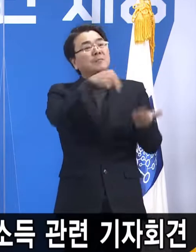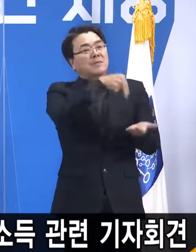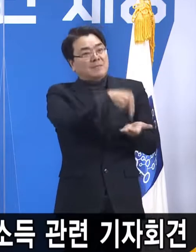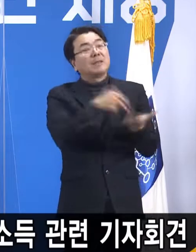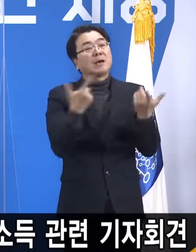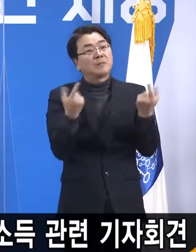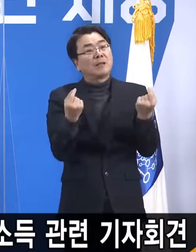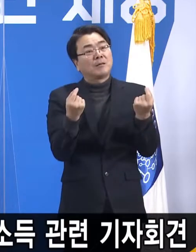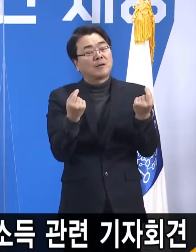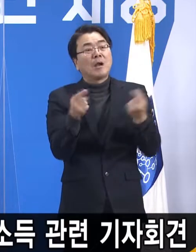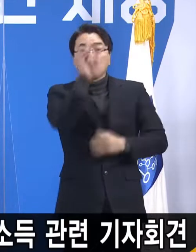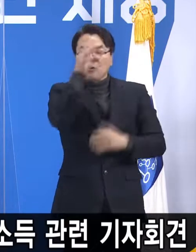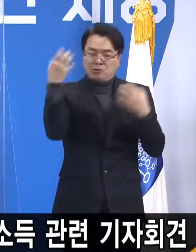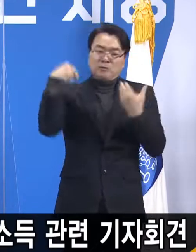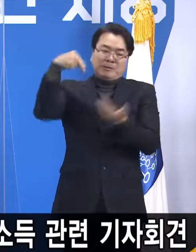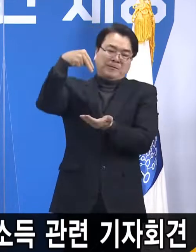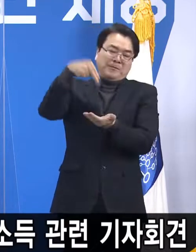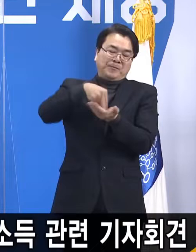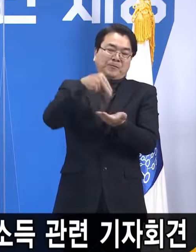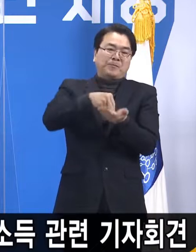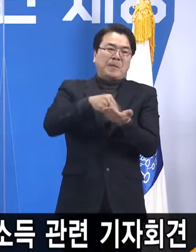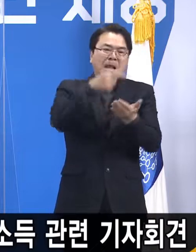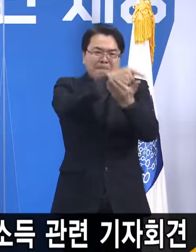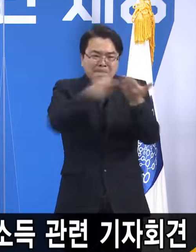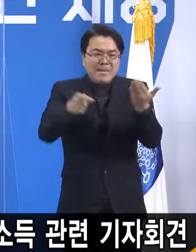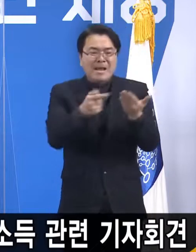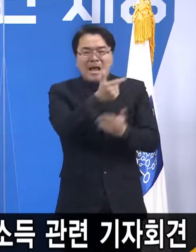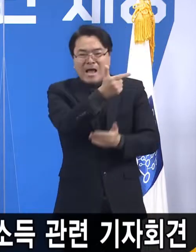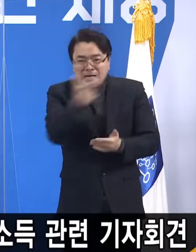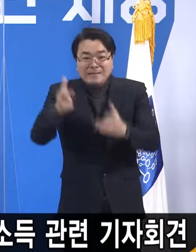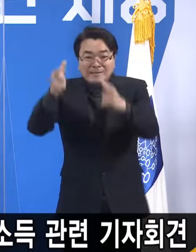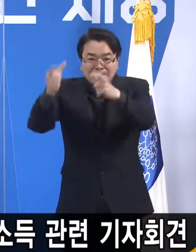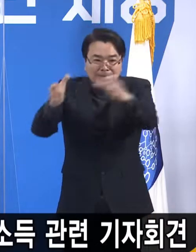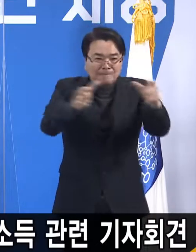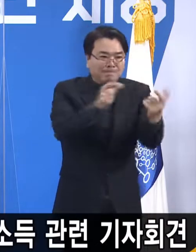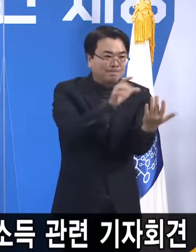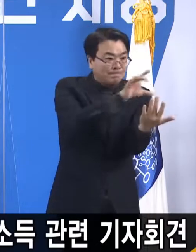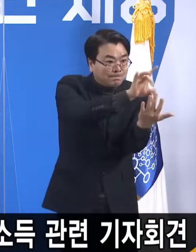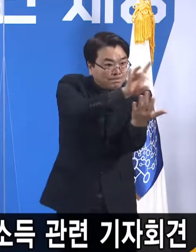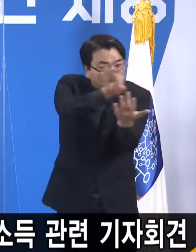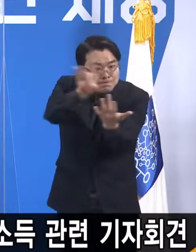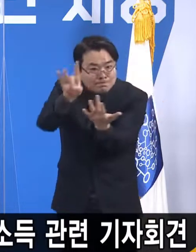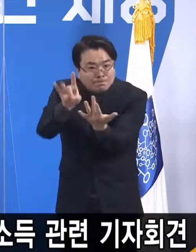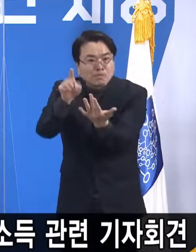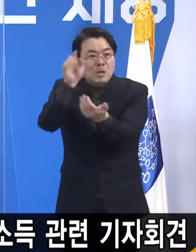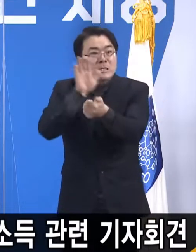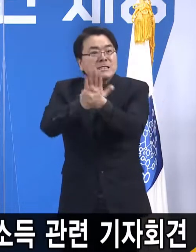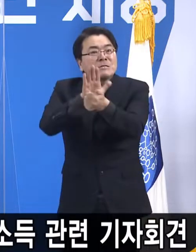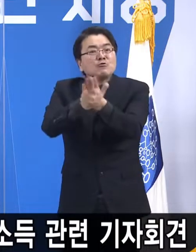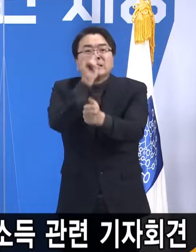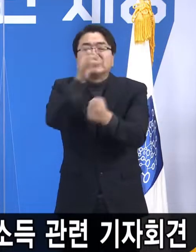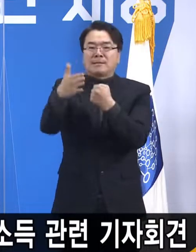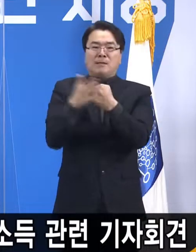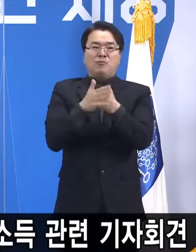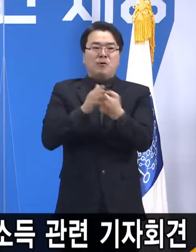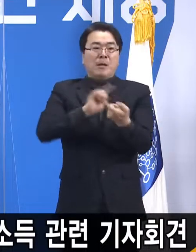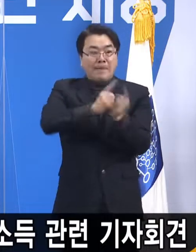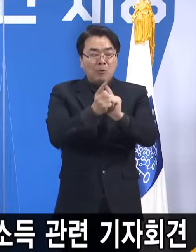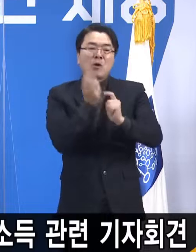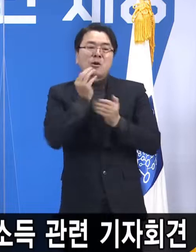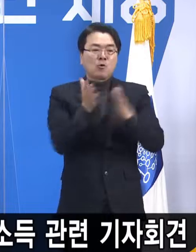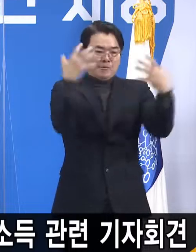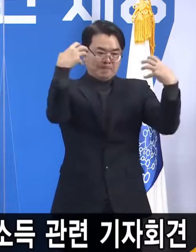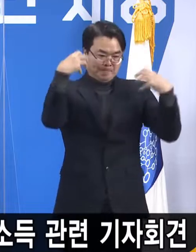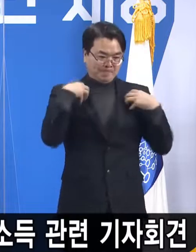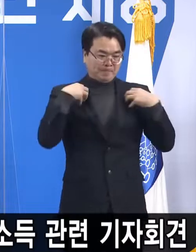중앙정부가 피해가 큰 영역을 선별해서 지원을 잘 해주시고 계시므로 경기도는 소득